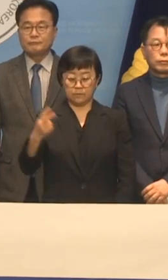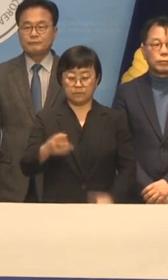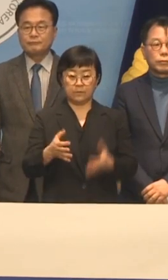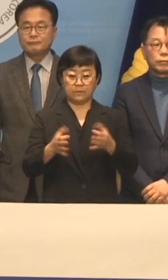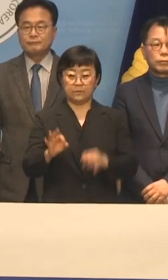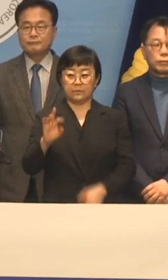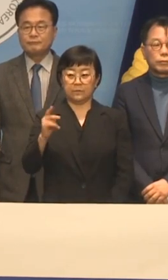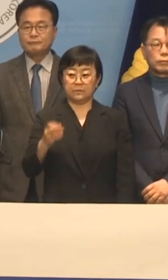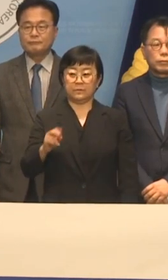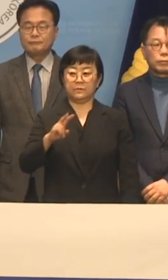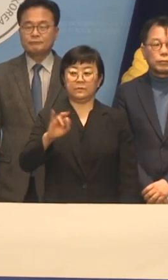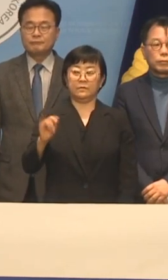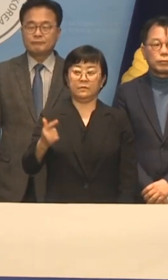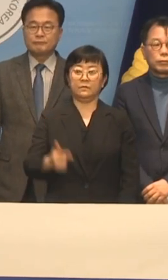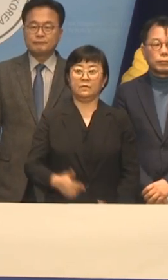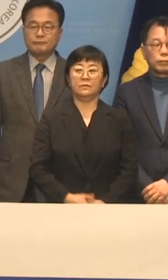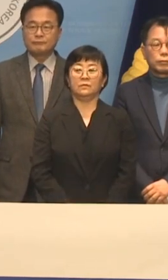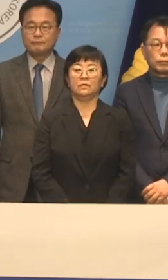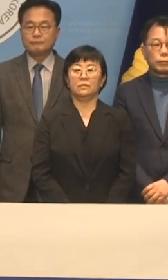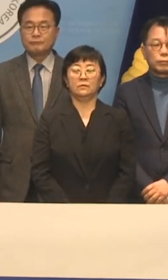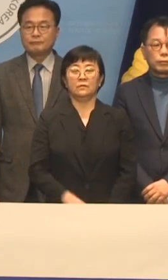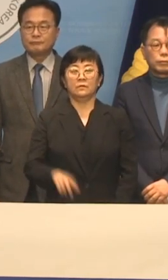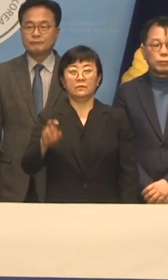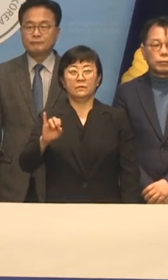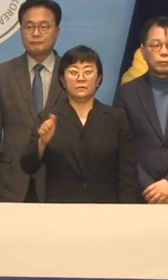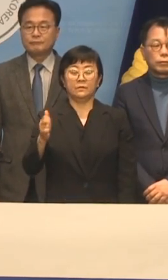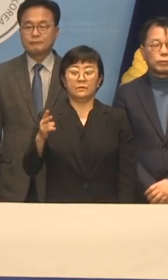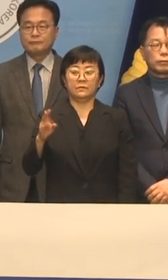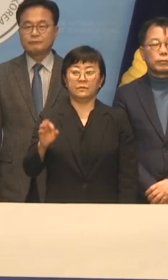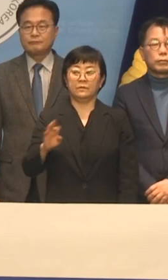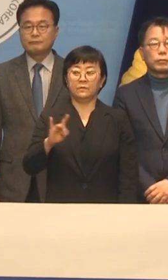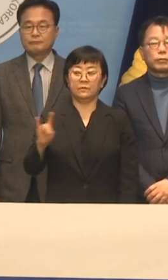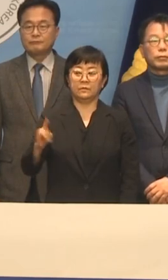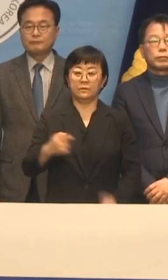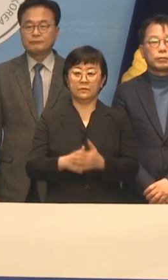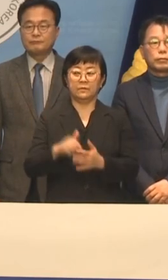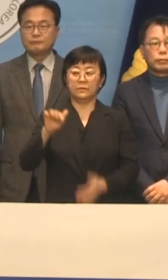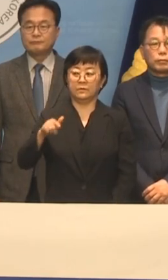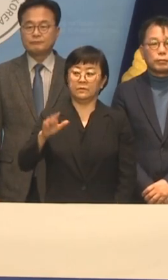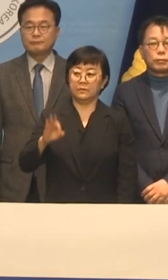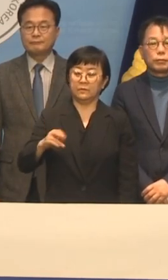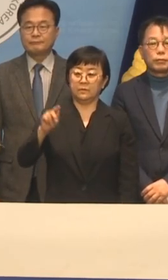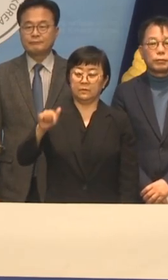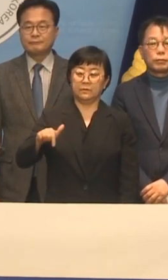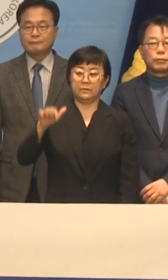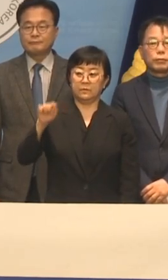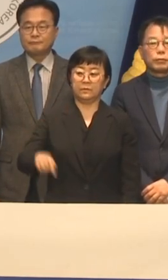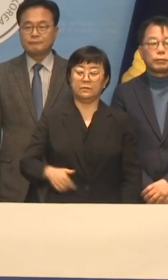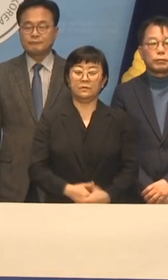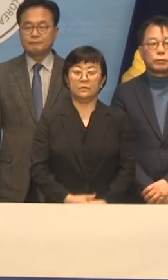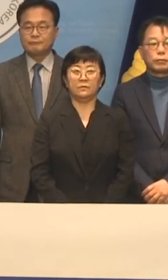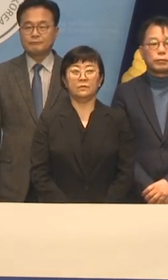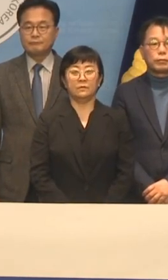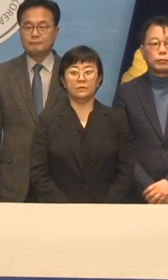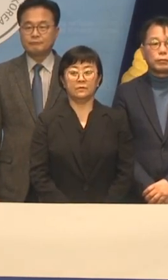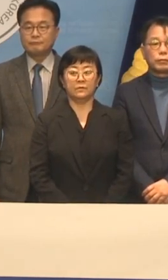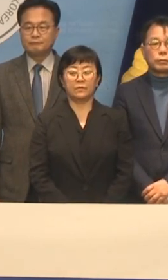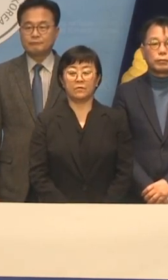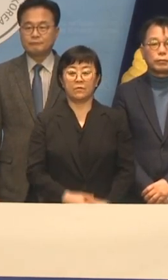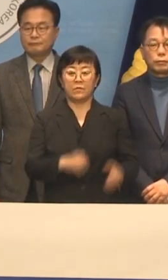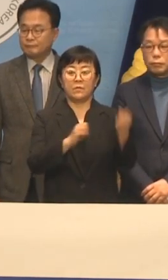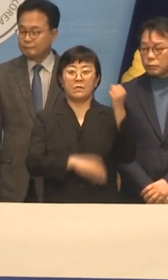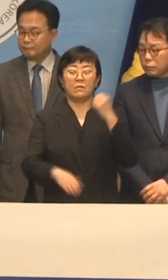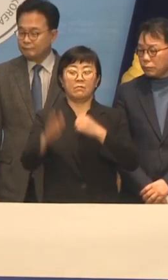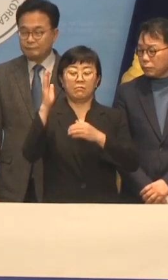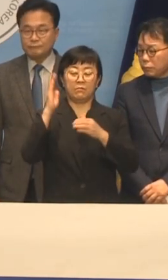김용민 의원님, 네, 민형배 의원님, 네, 그리고 강덕구 의원님이십니다. 그럼 먼저 모두